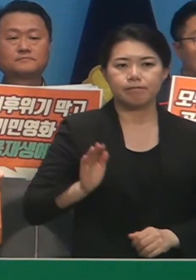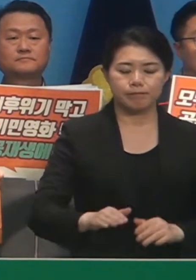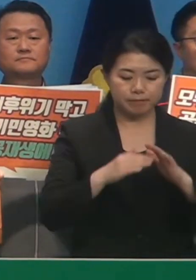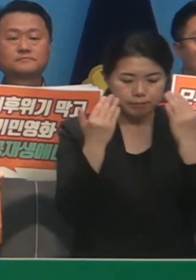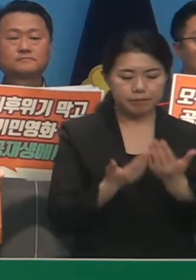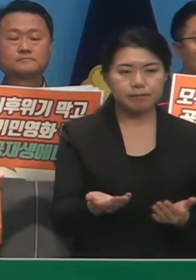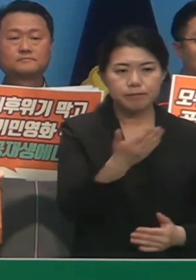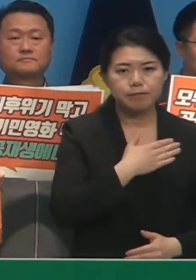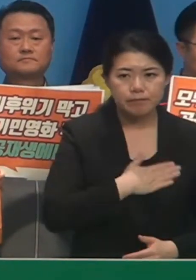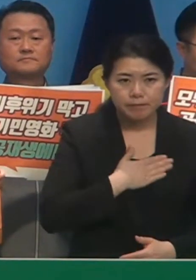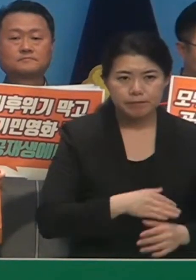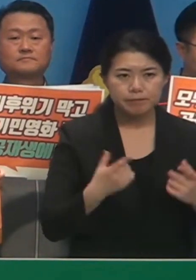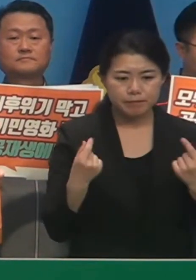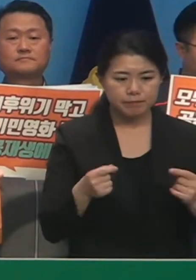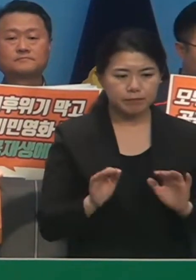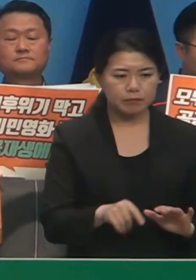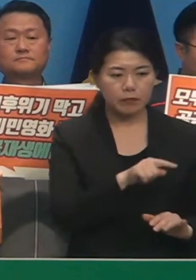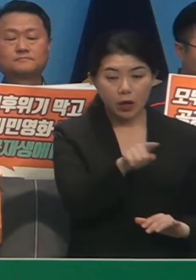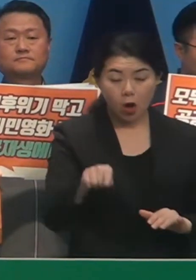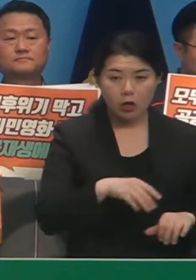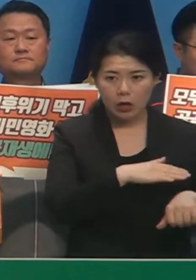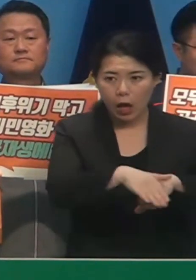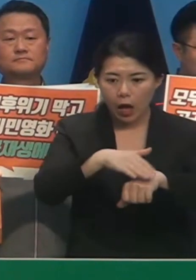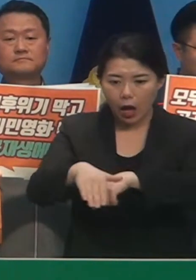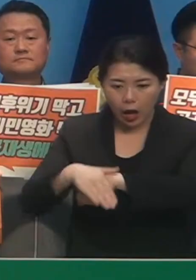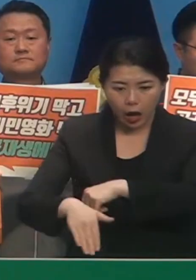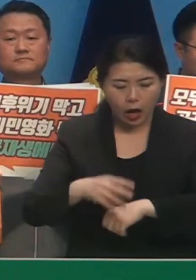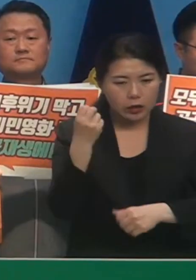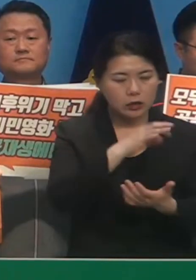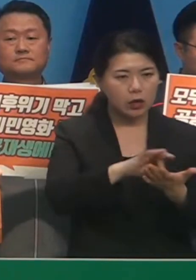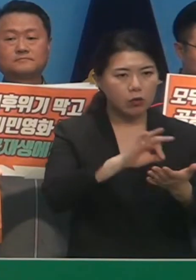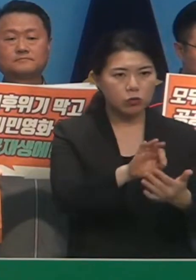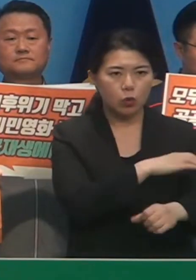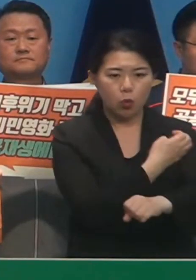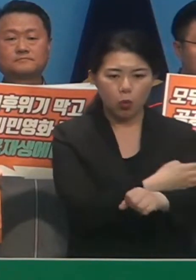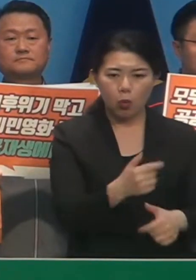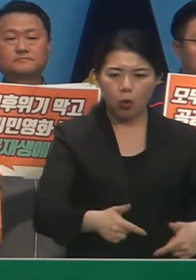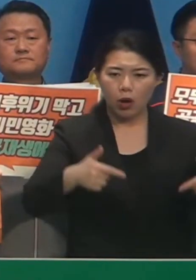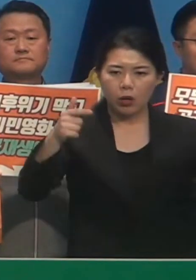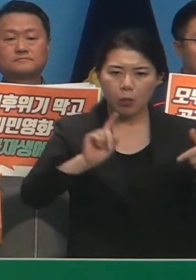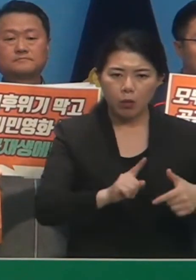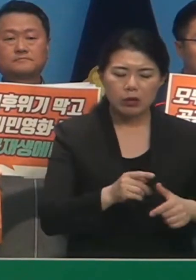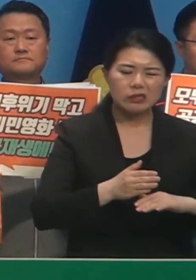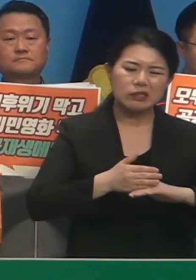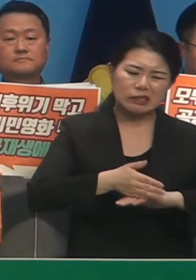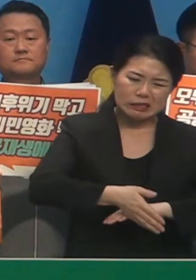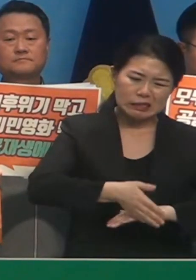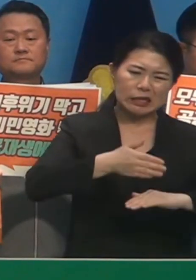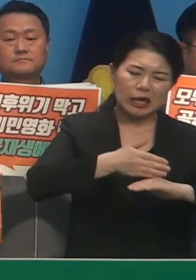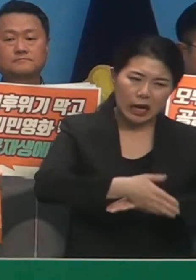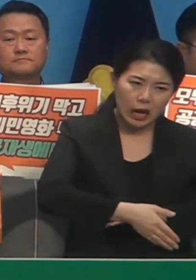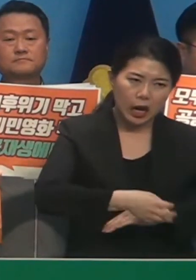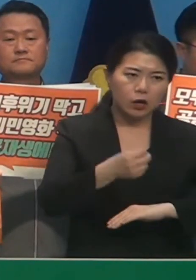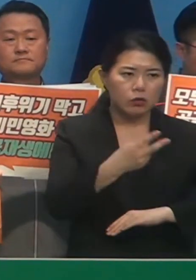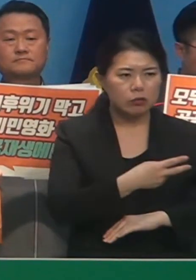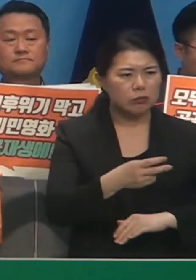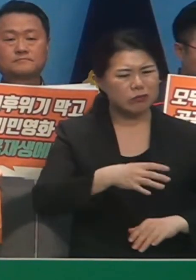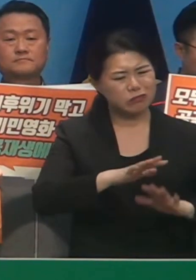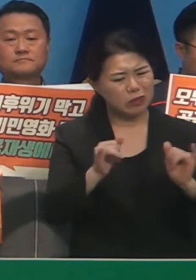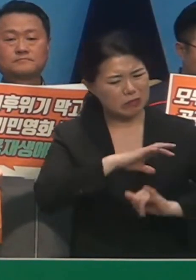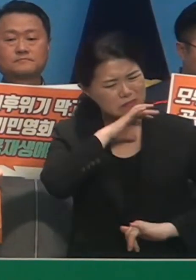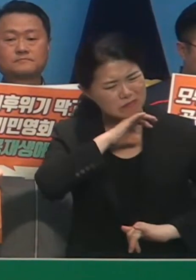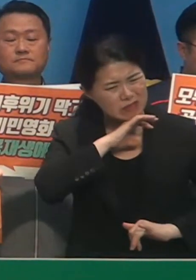다들 아시다시피 현재 이러한 방식 아래서 재생에너지 확대는 오히려 느린 속도, 난개발, 주민